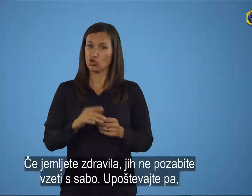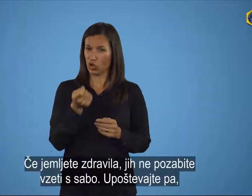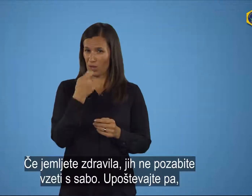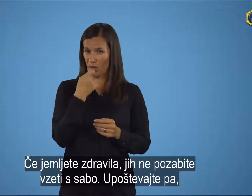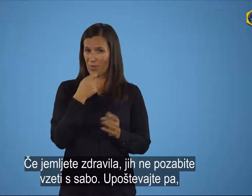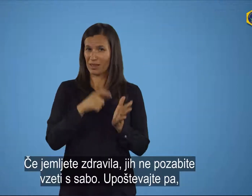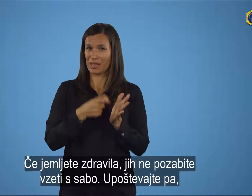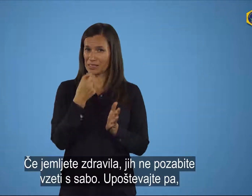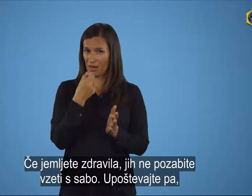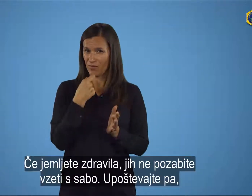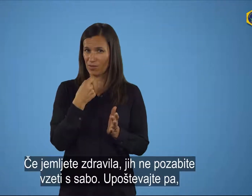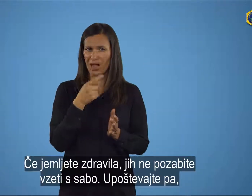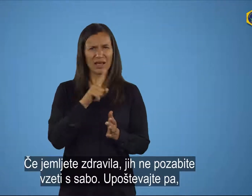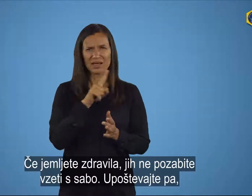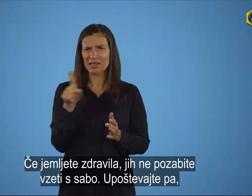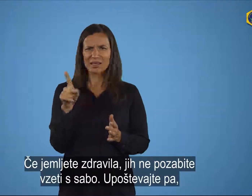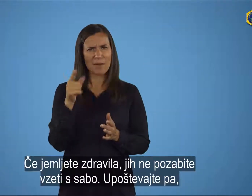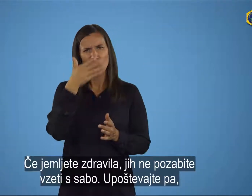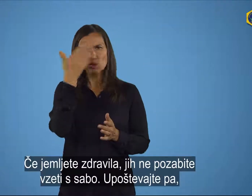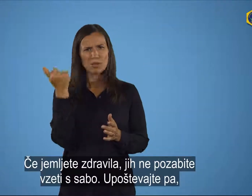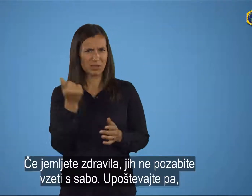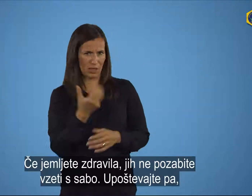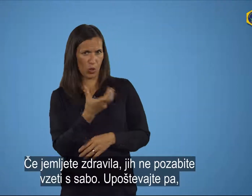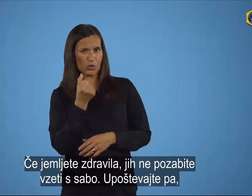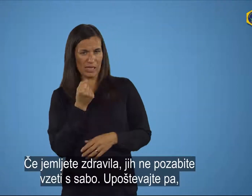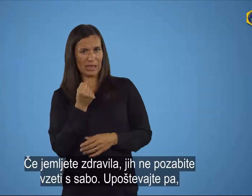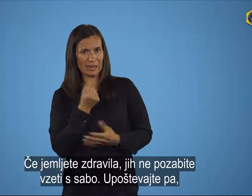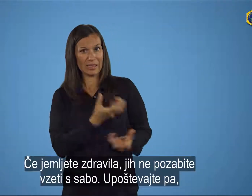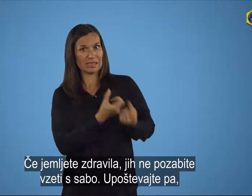Če jemljete zdravila, jih ne pozabite vzeti s sabo.